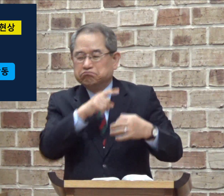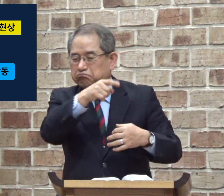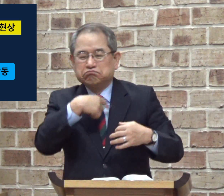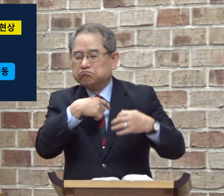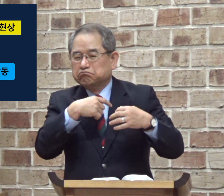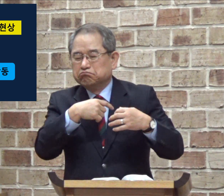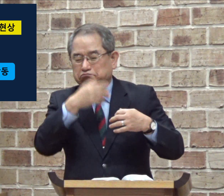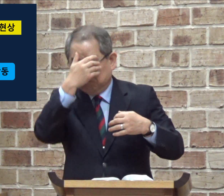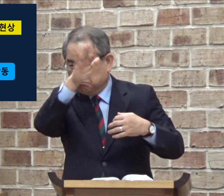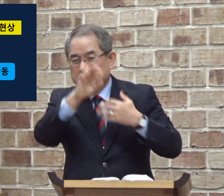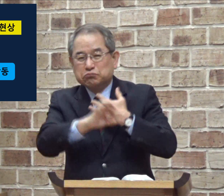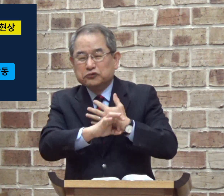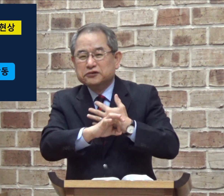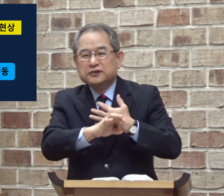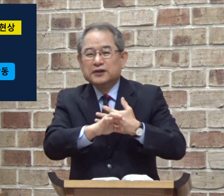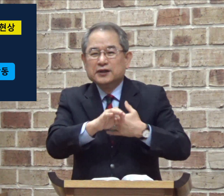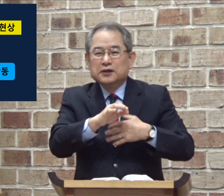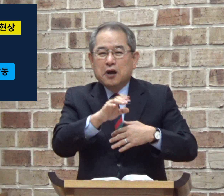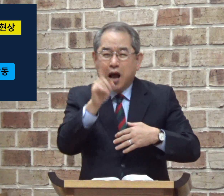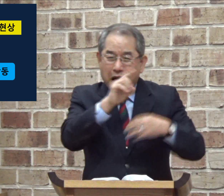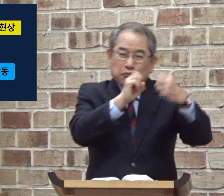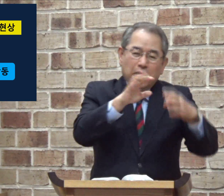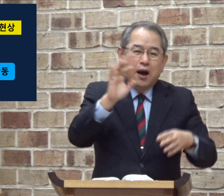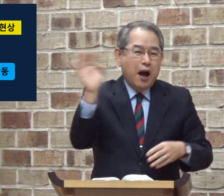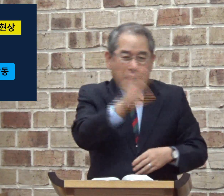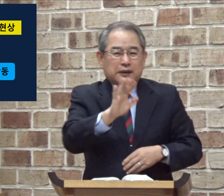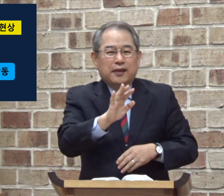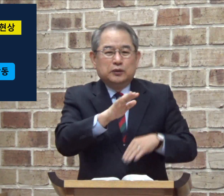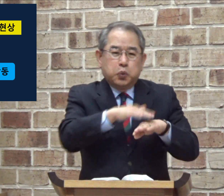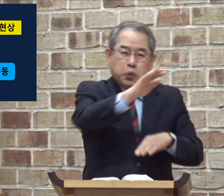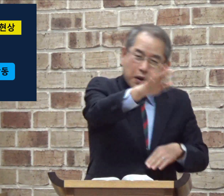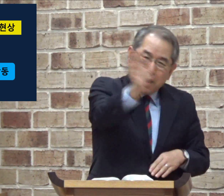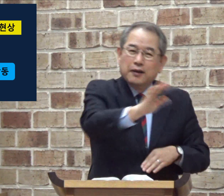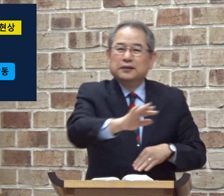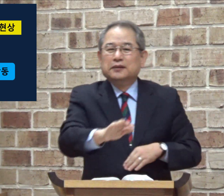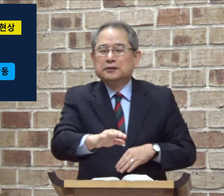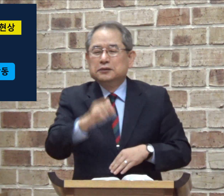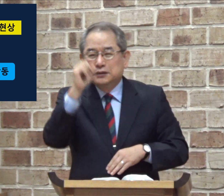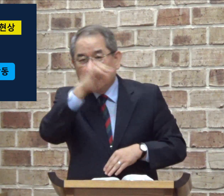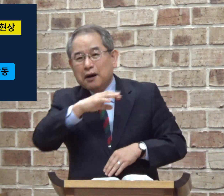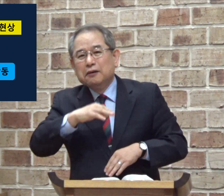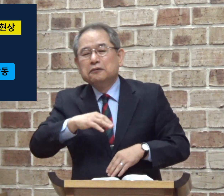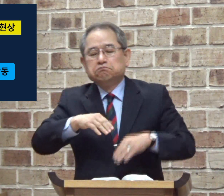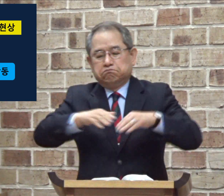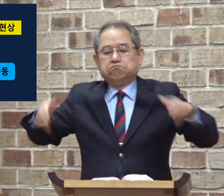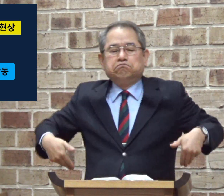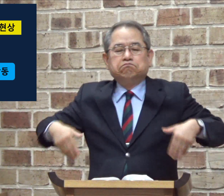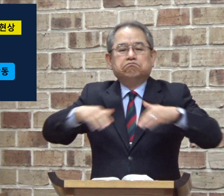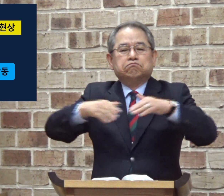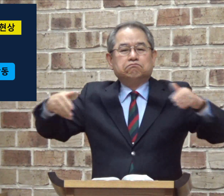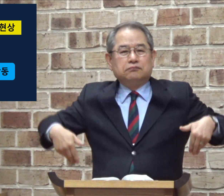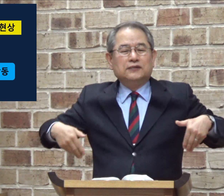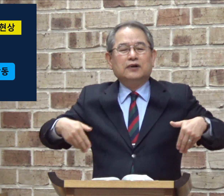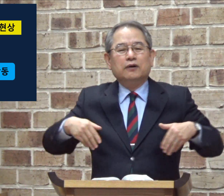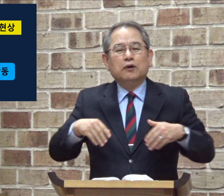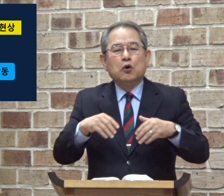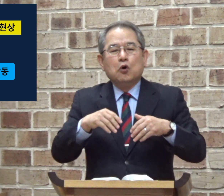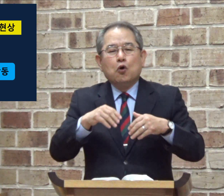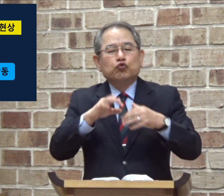오늘 현대인들은 현대사회에서 세 가지가 산모현상이 일어난다고 하는데요. 세 가지는 뭔가면 세